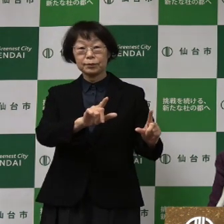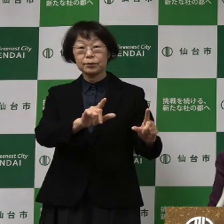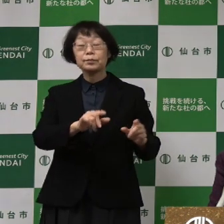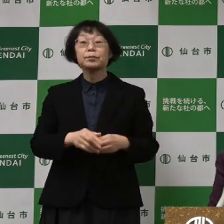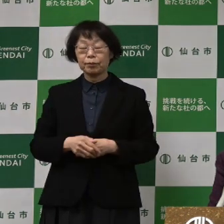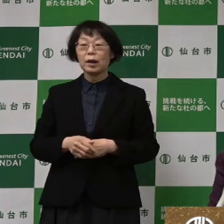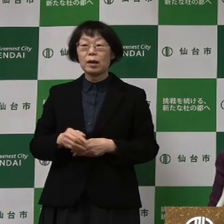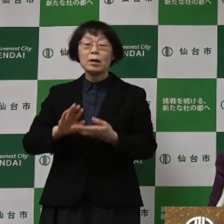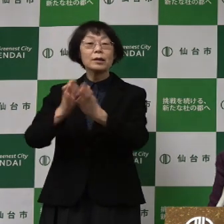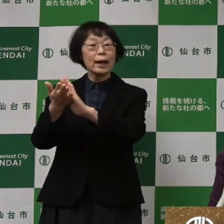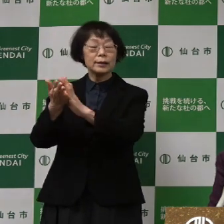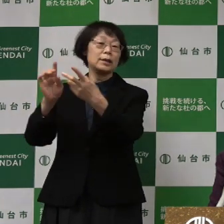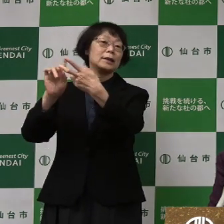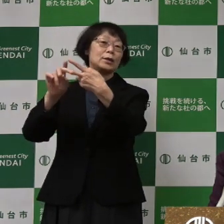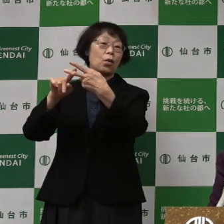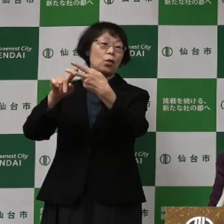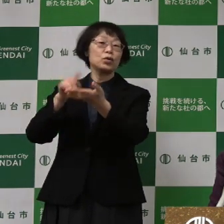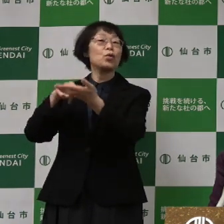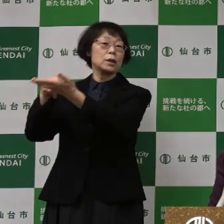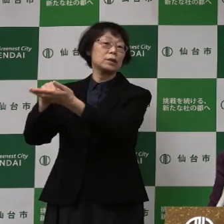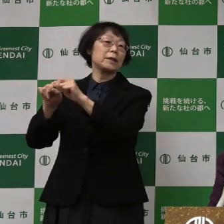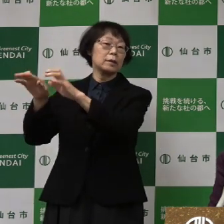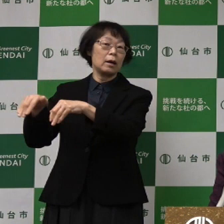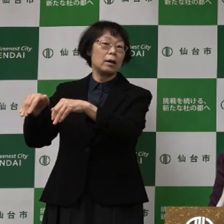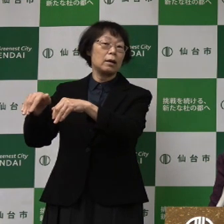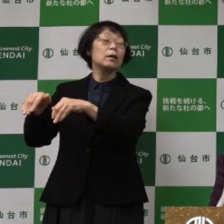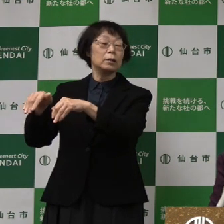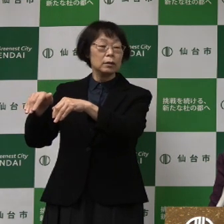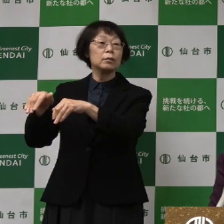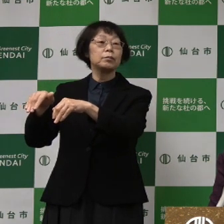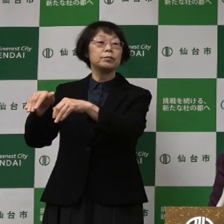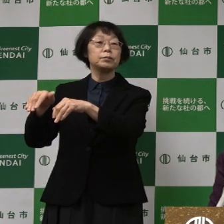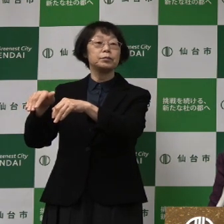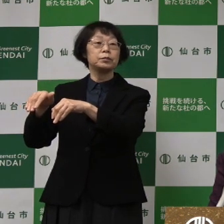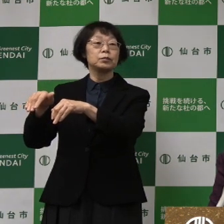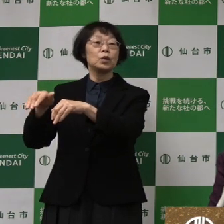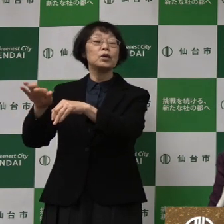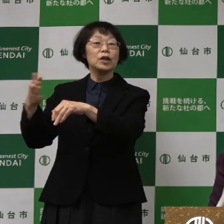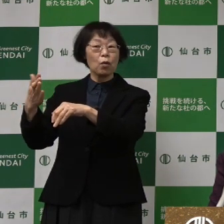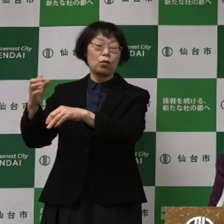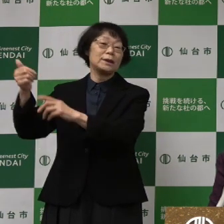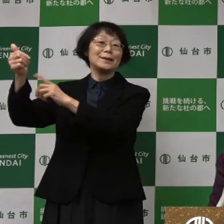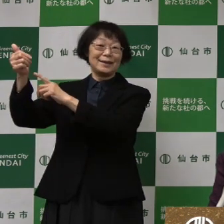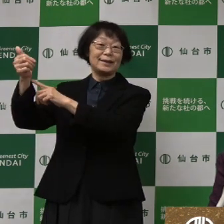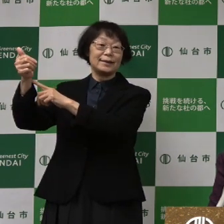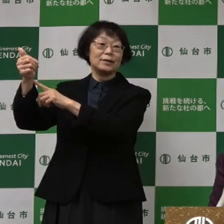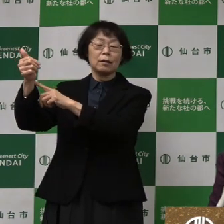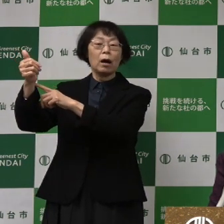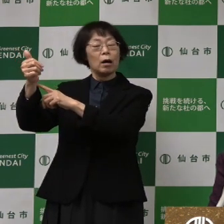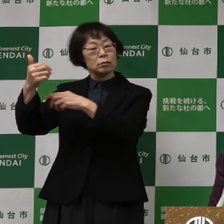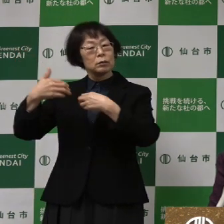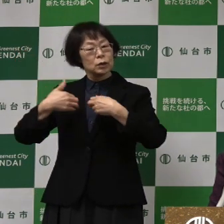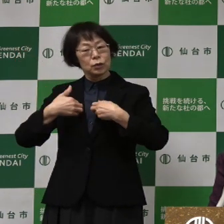2度知事には要請をさせていただきましたけれども、知事としてはその必要